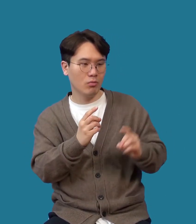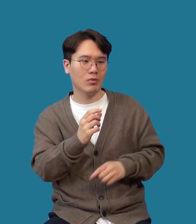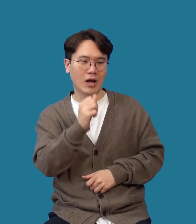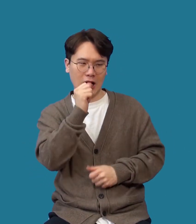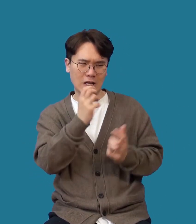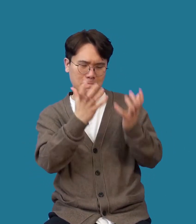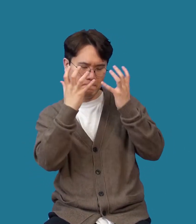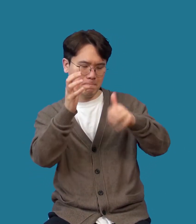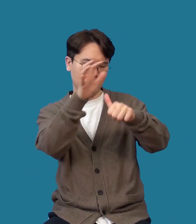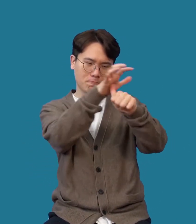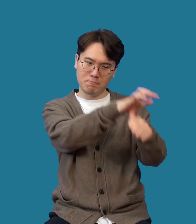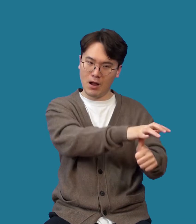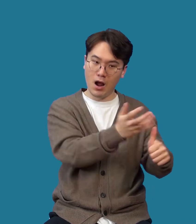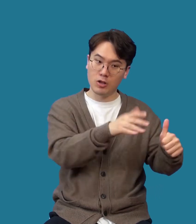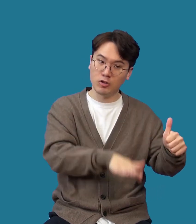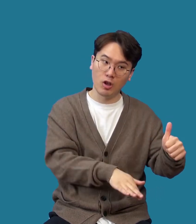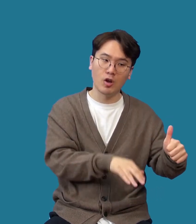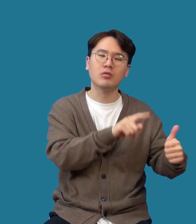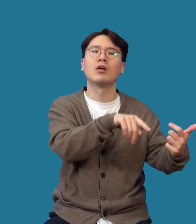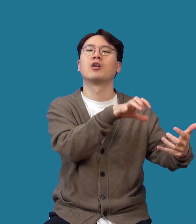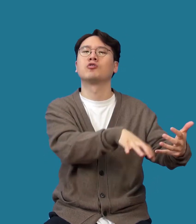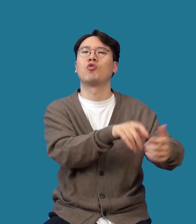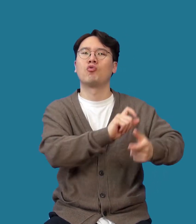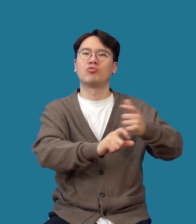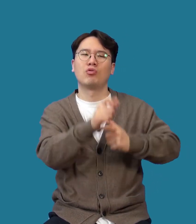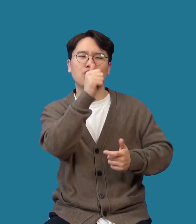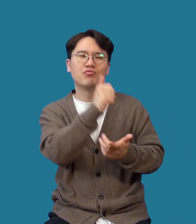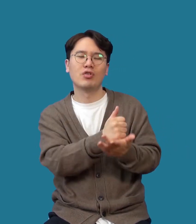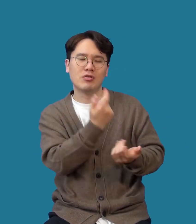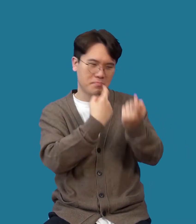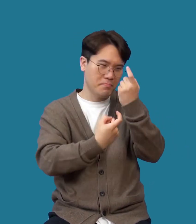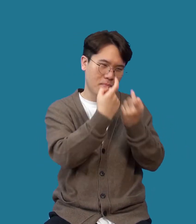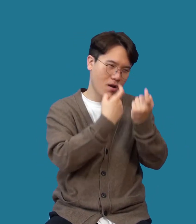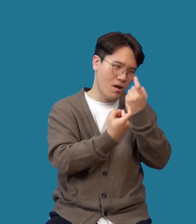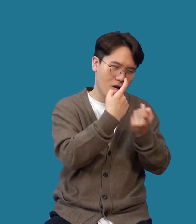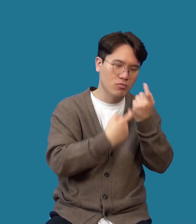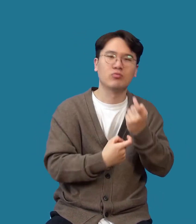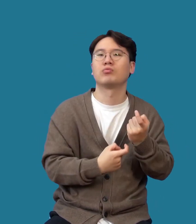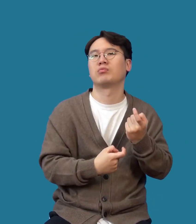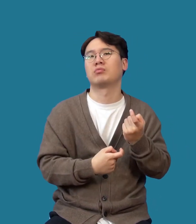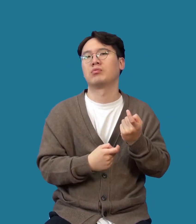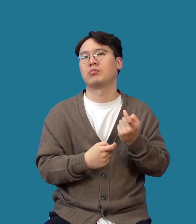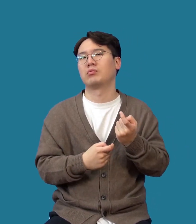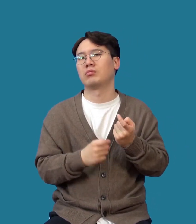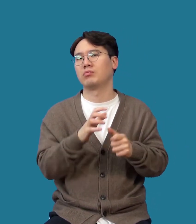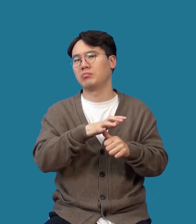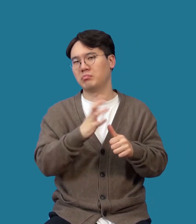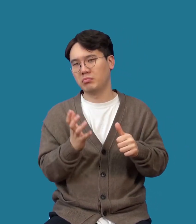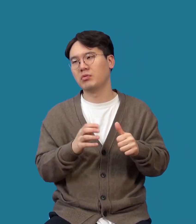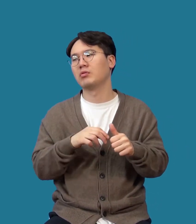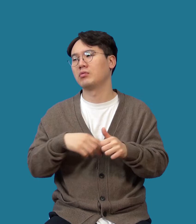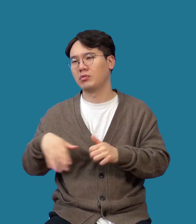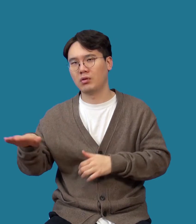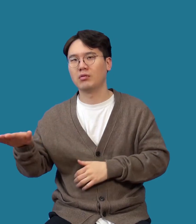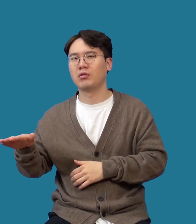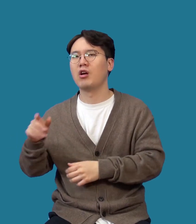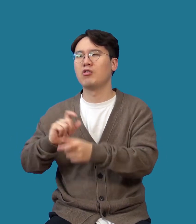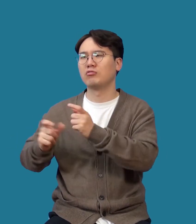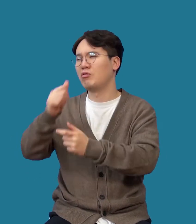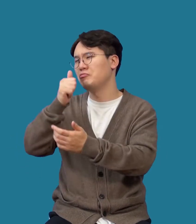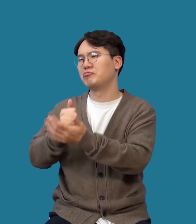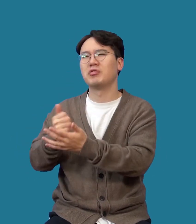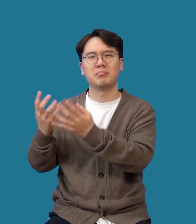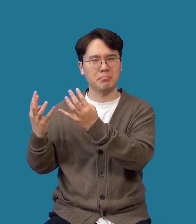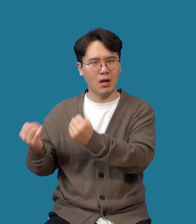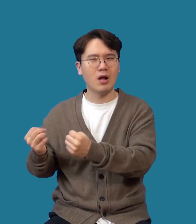서로 기술을 전수해가지고 아주 소매치기 전문가가 되어서 나옵니다. 그래서 저런 사람들은 참